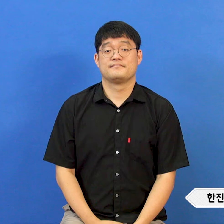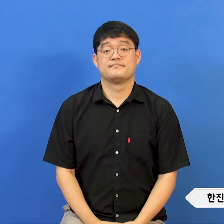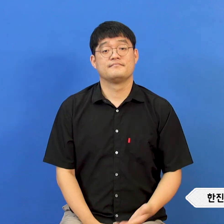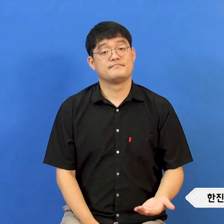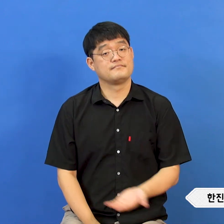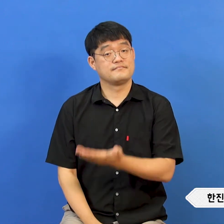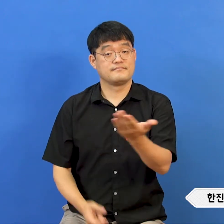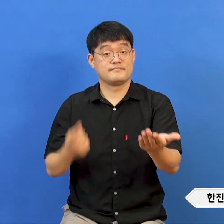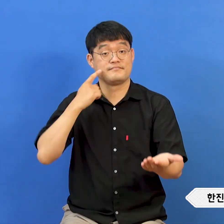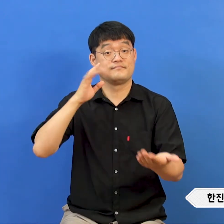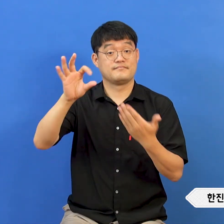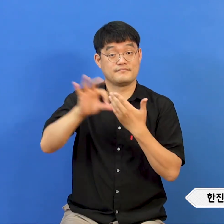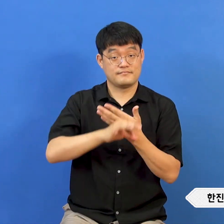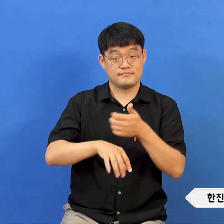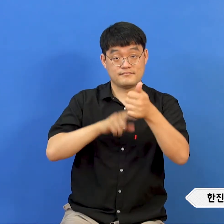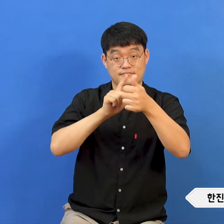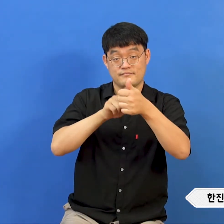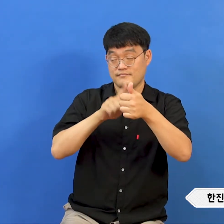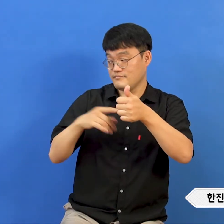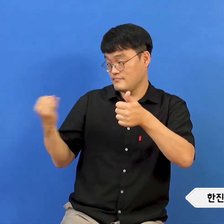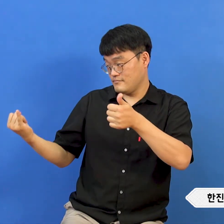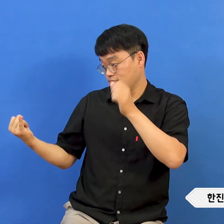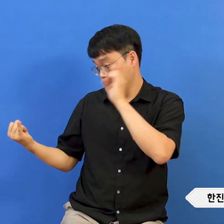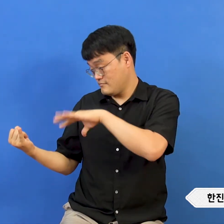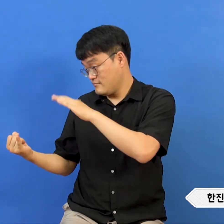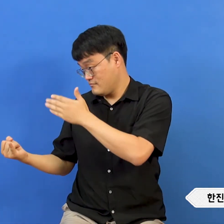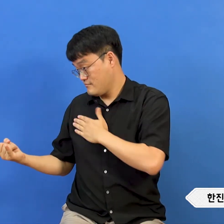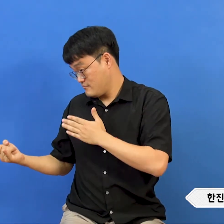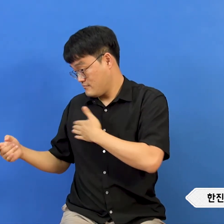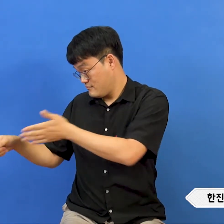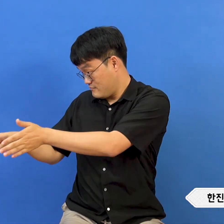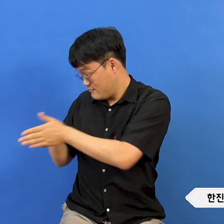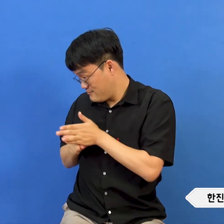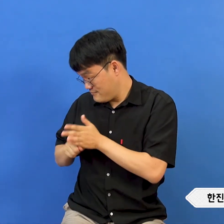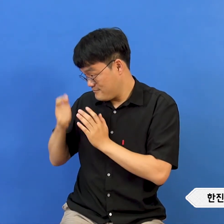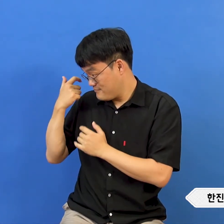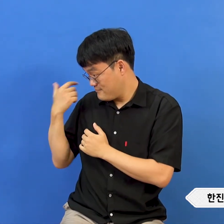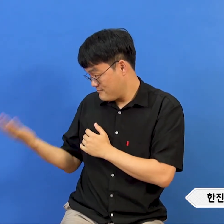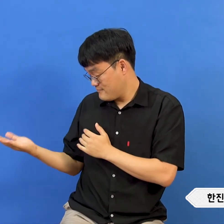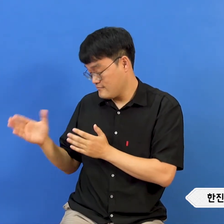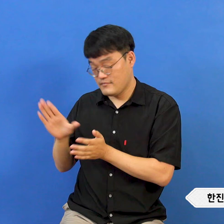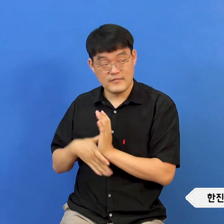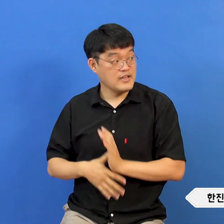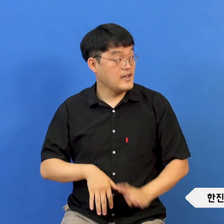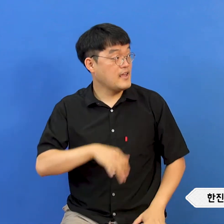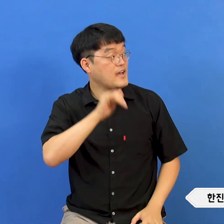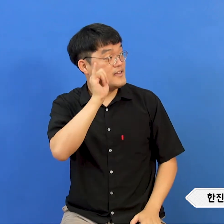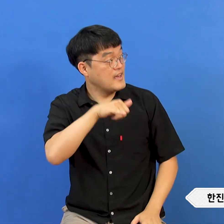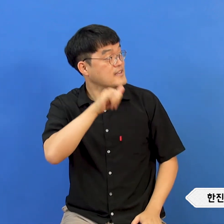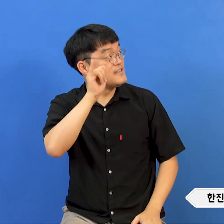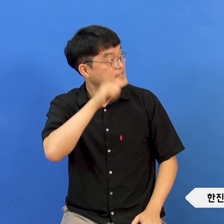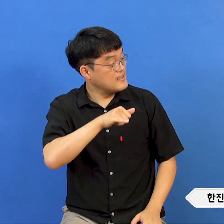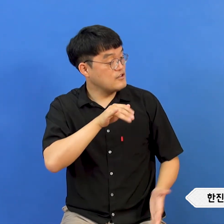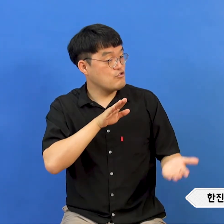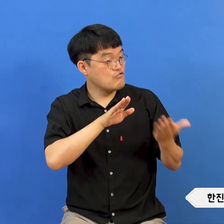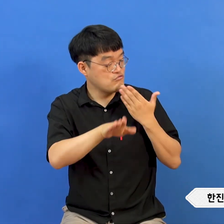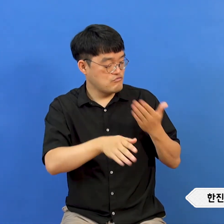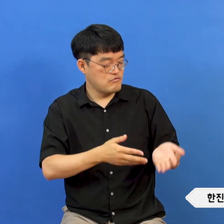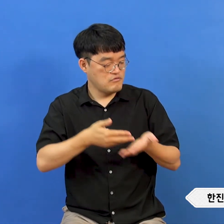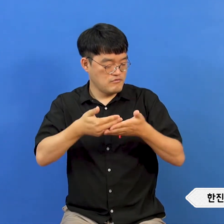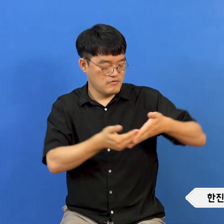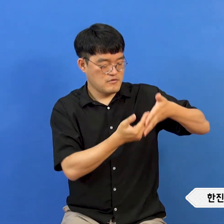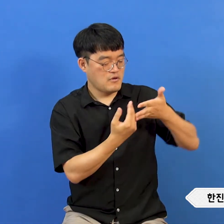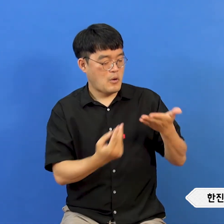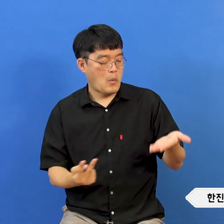만약에 알라딘이 나를 믿습니까? 하는 말에 공주가 yes, yes 하고는 양탄자에